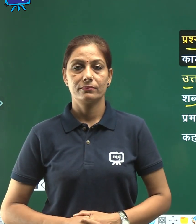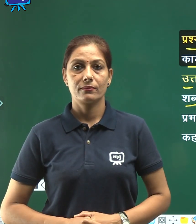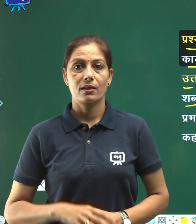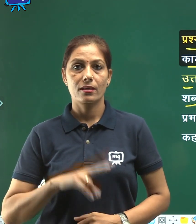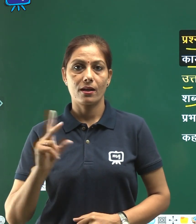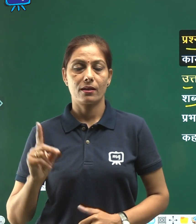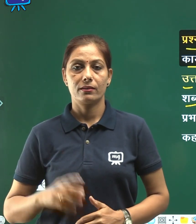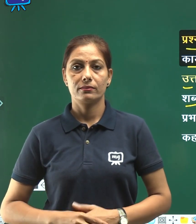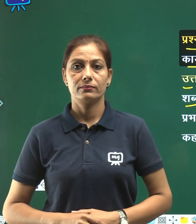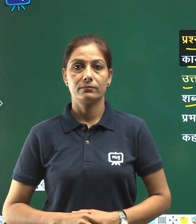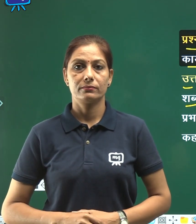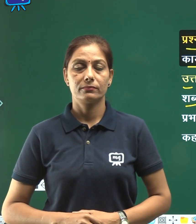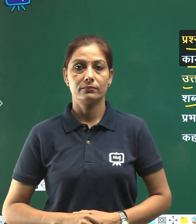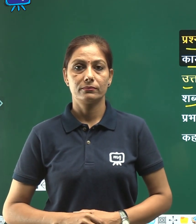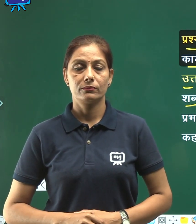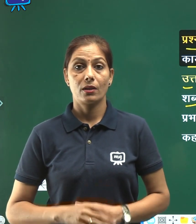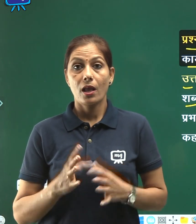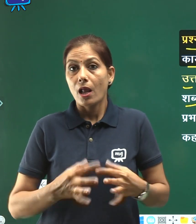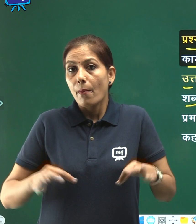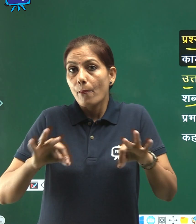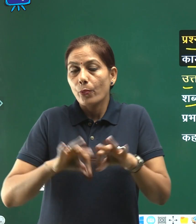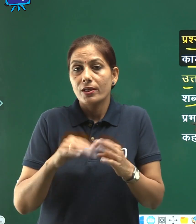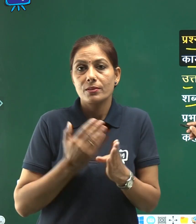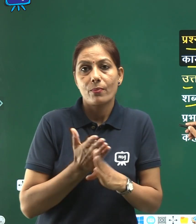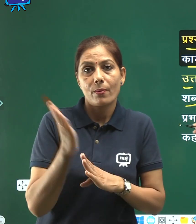या विशेष प्रभाव